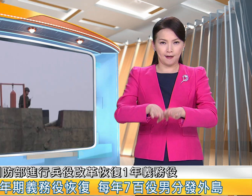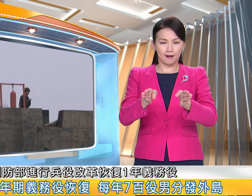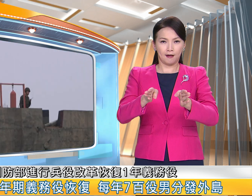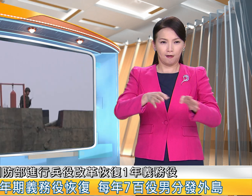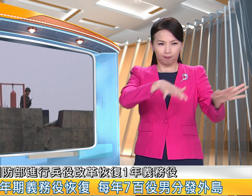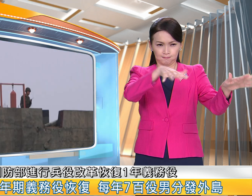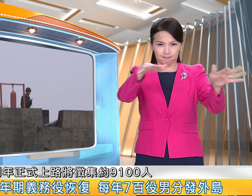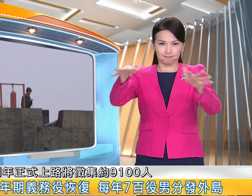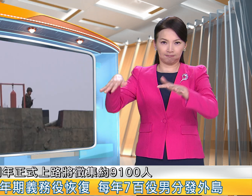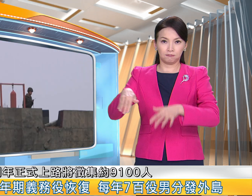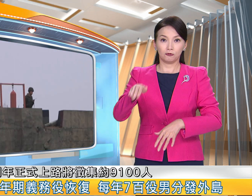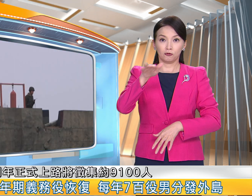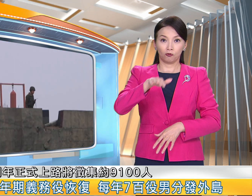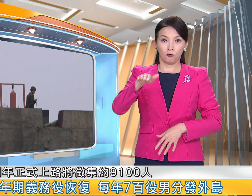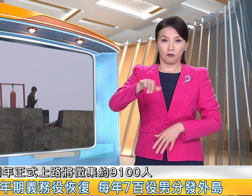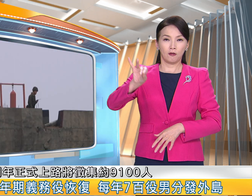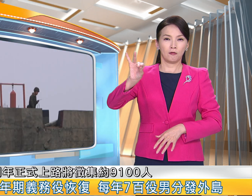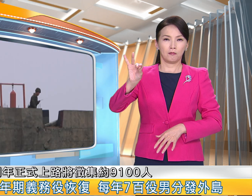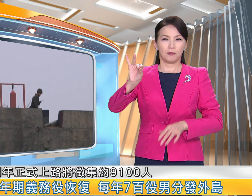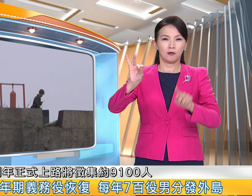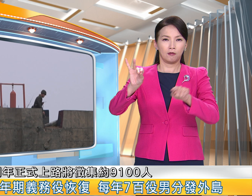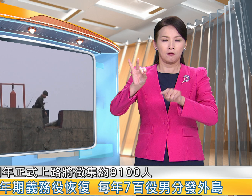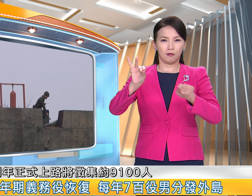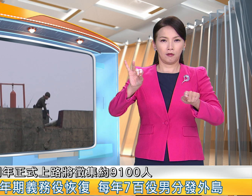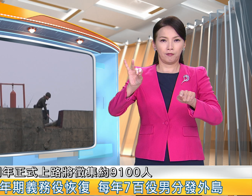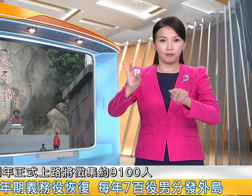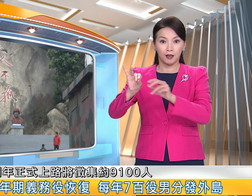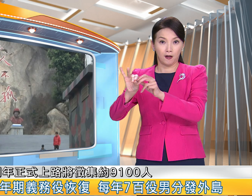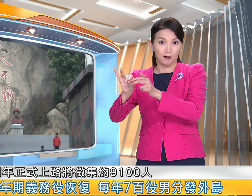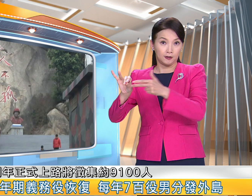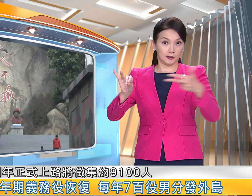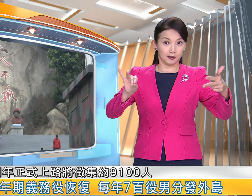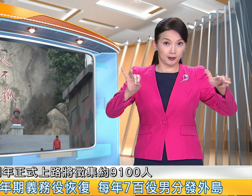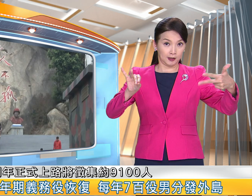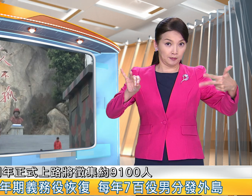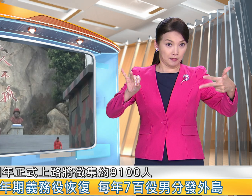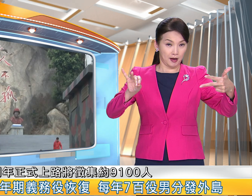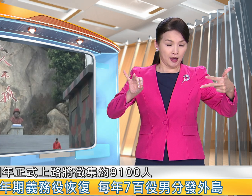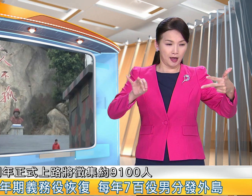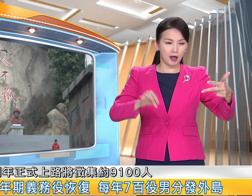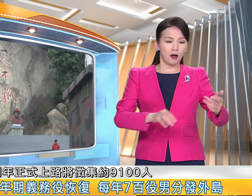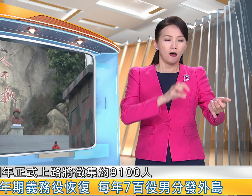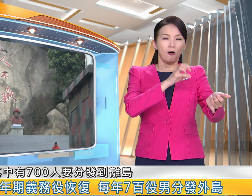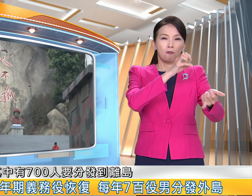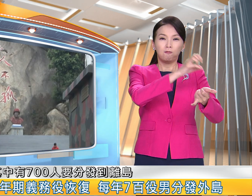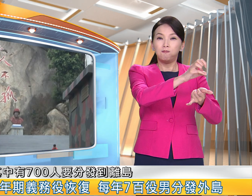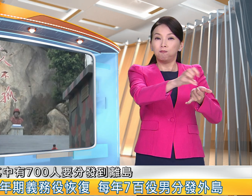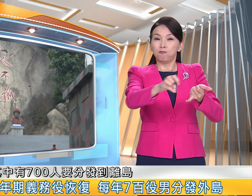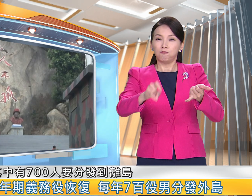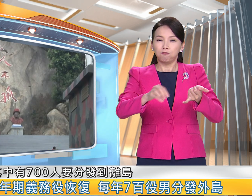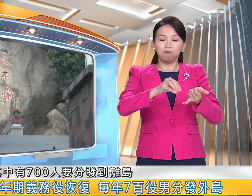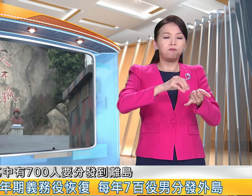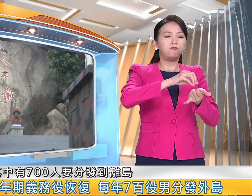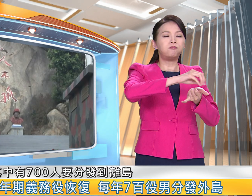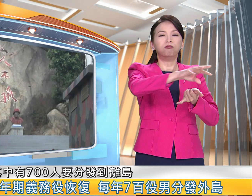正式上路，将征集约9100人，而其中有700人要分发到离